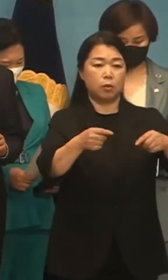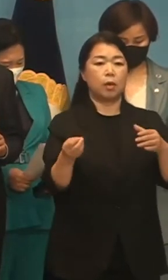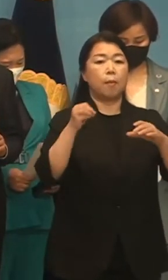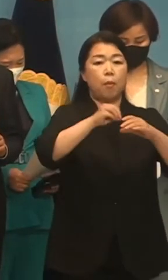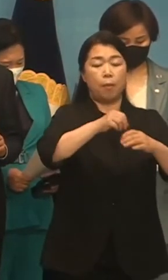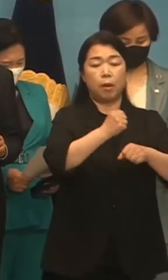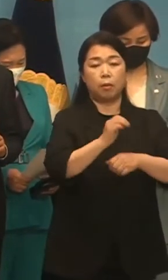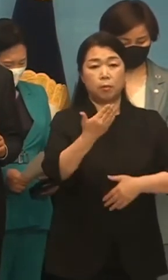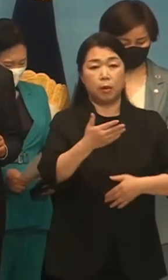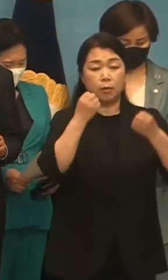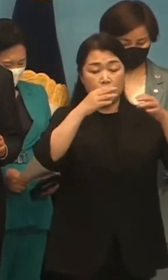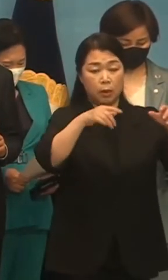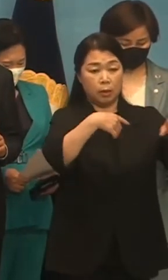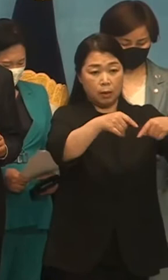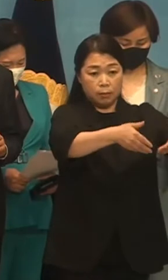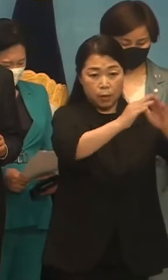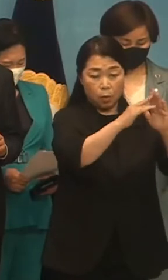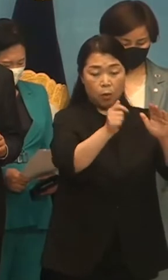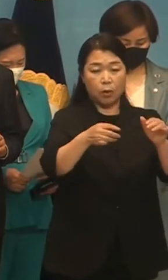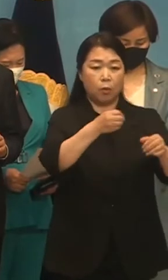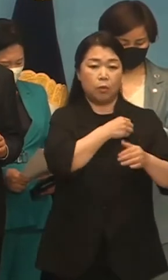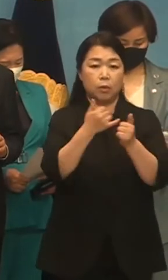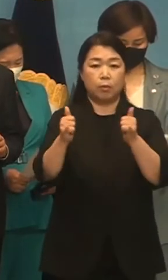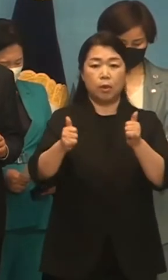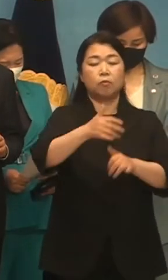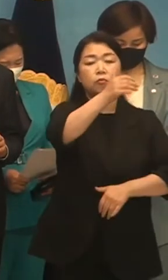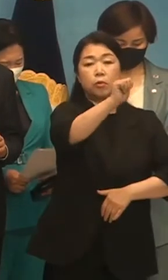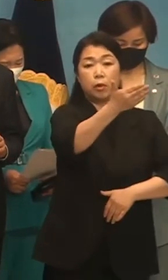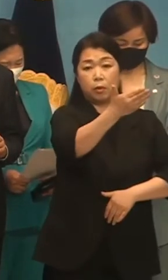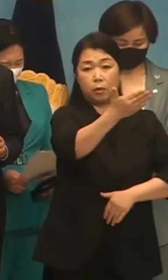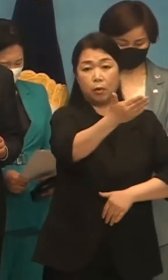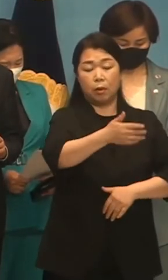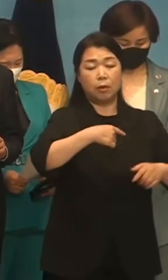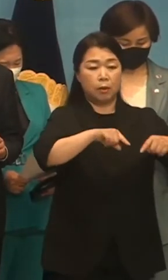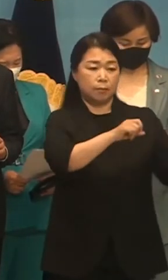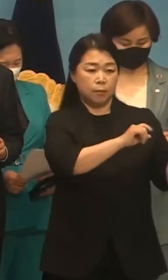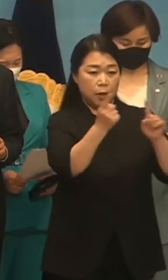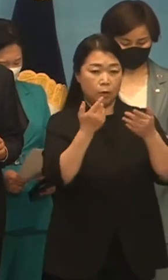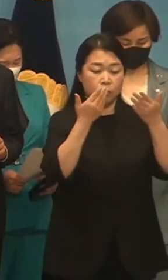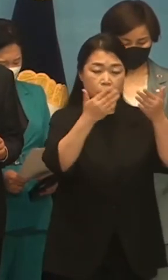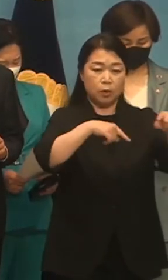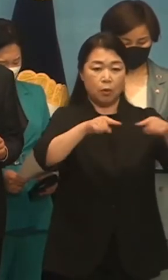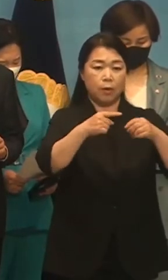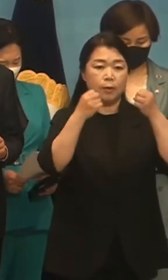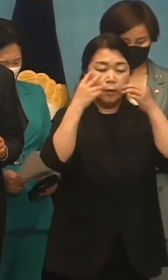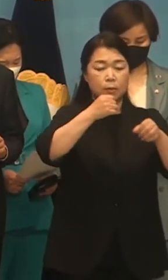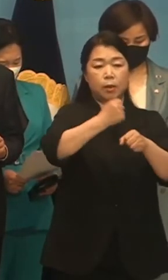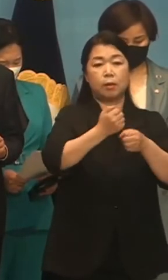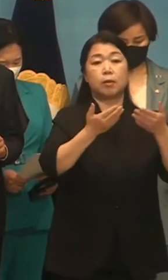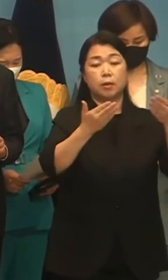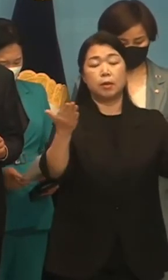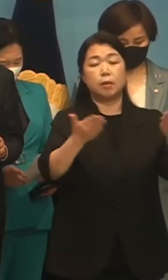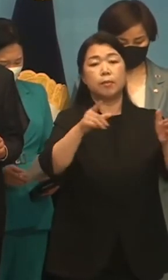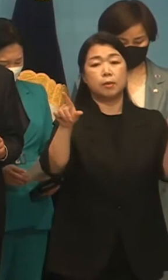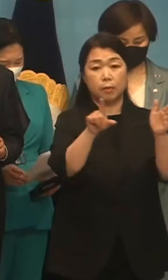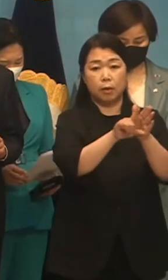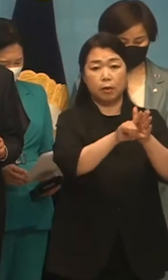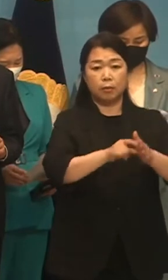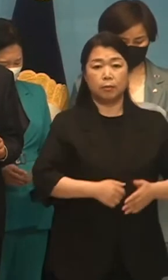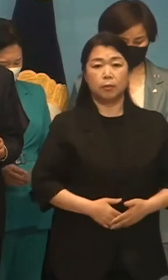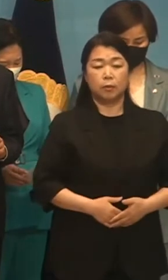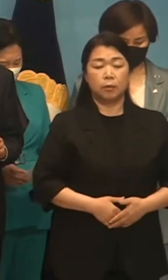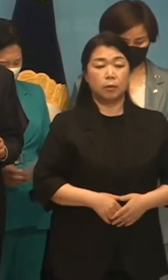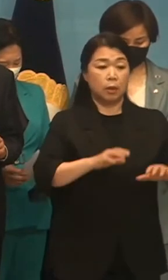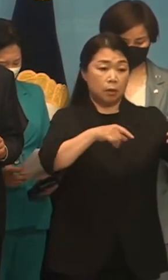합니다. 새롭게 당을 세우고 당원들이 당의 주인이 되어 당을 살리는 길이 정권 재창출의 길이라 믿습니다.